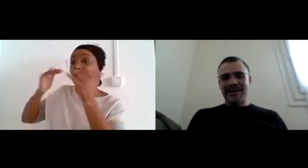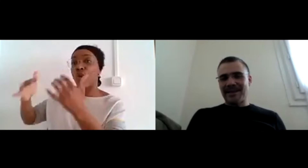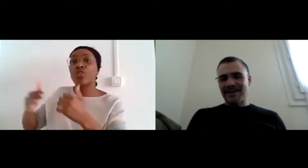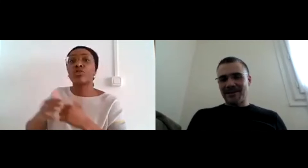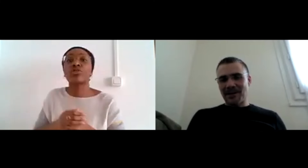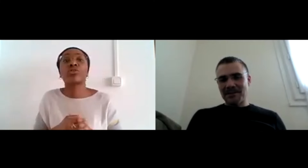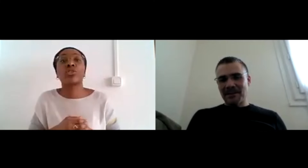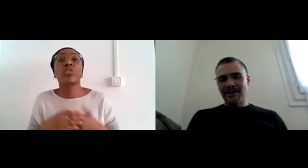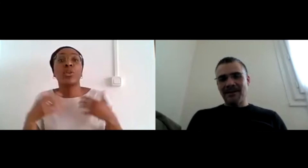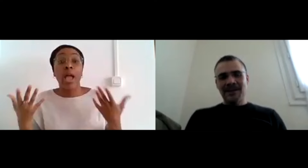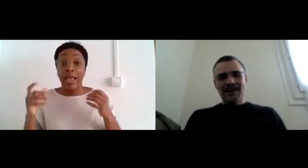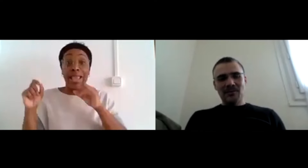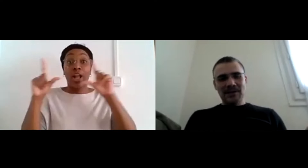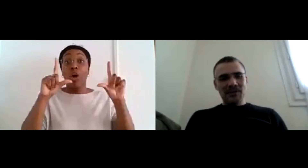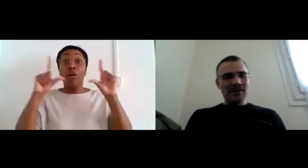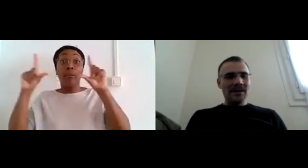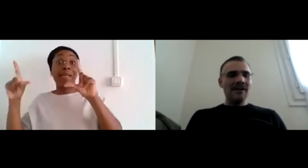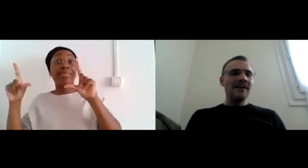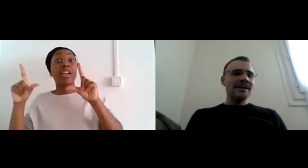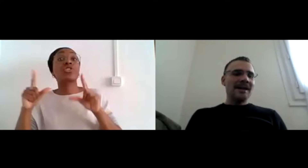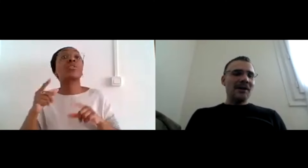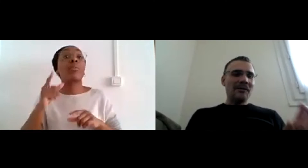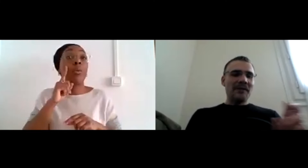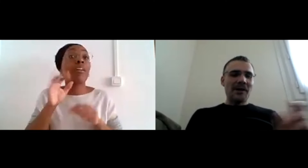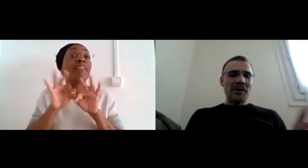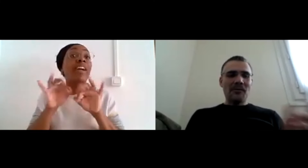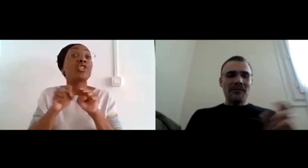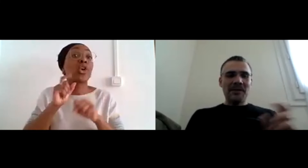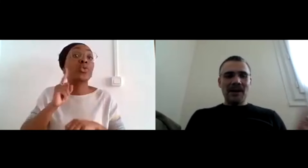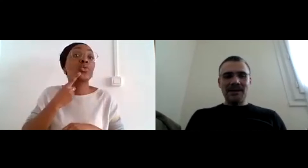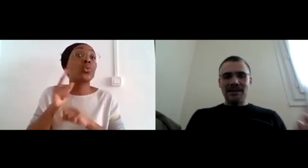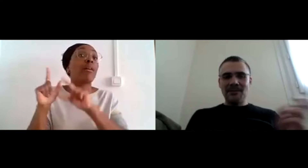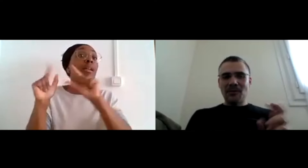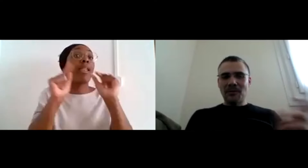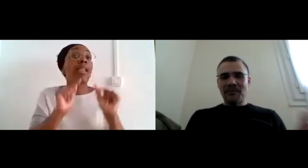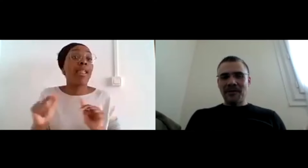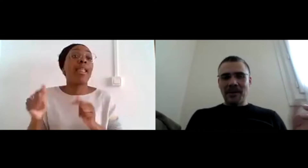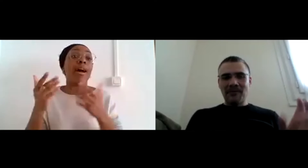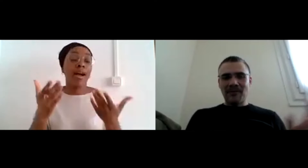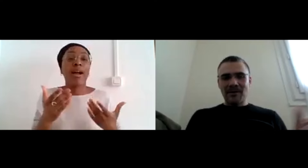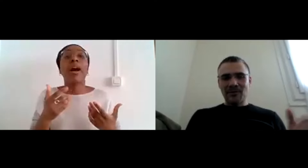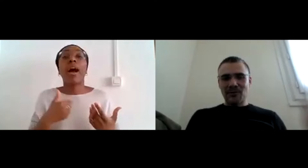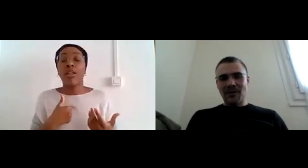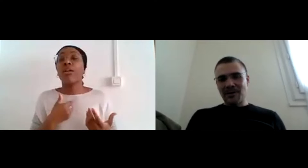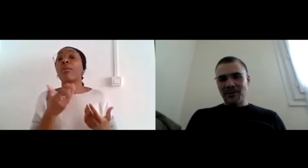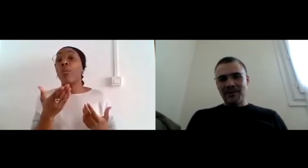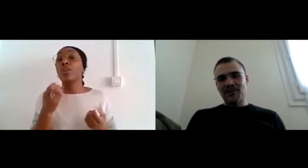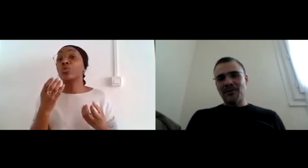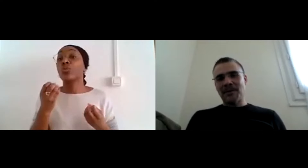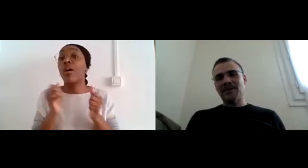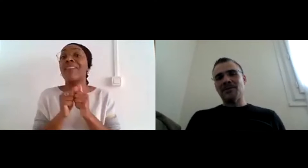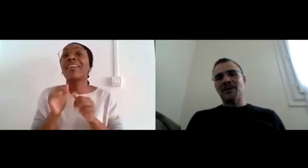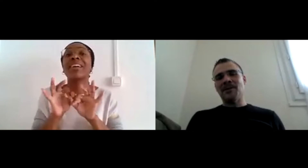langue des signes qui sont là ce matin, nous les saluons d'ailleurs. Alors on va faire comme on fait les mardis ou comme on fait parfois quand je suis en réunion